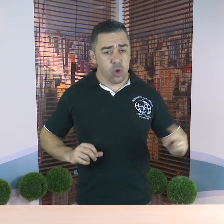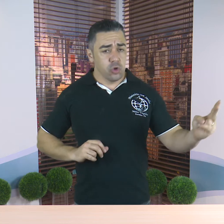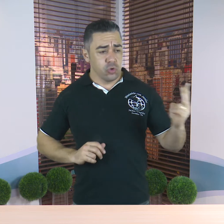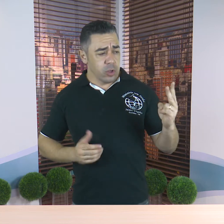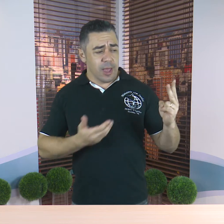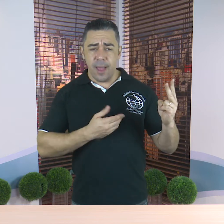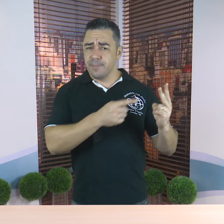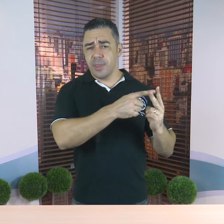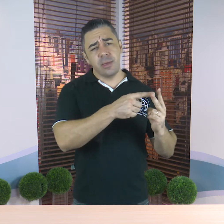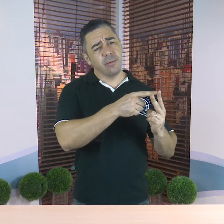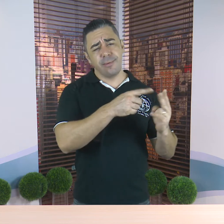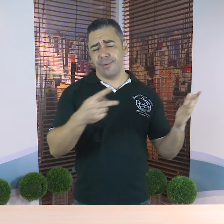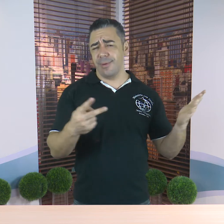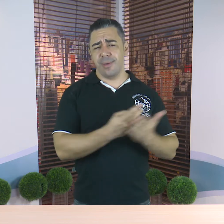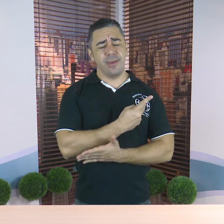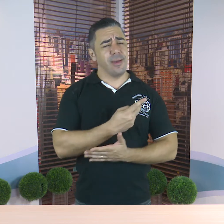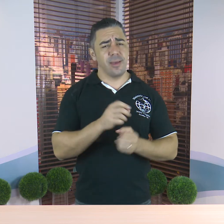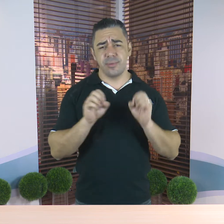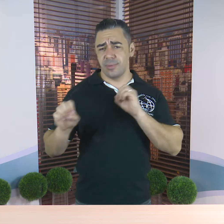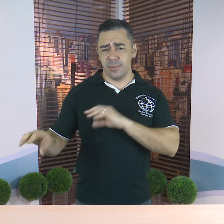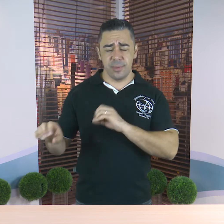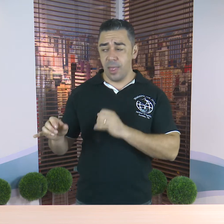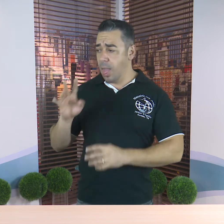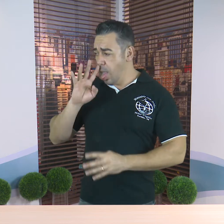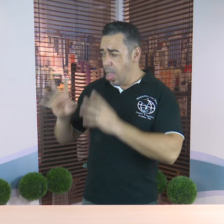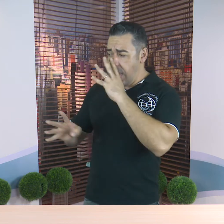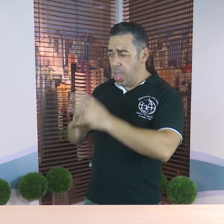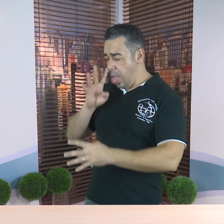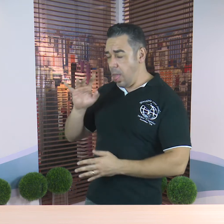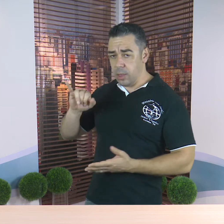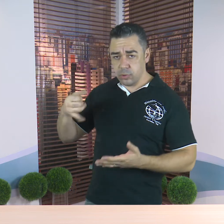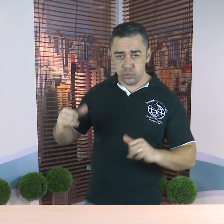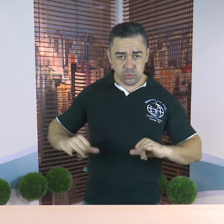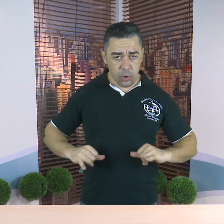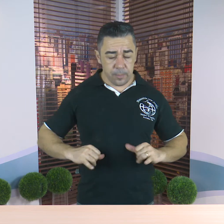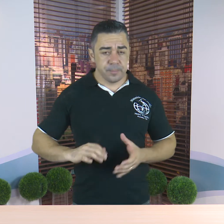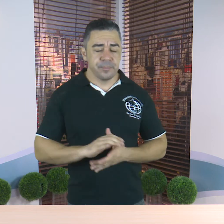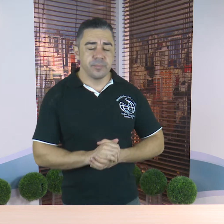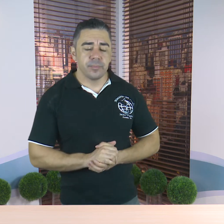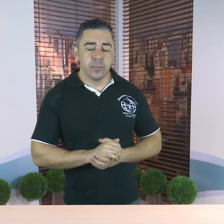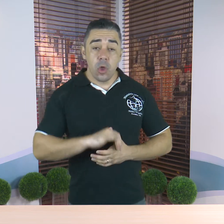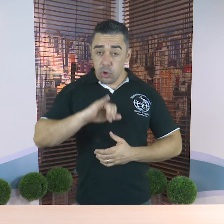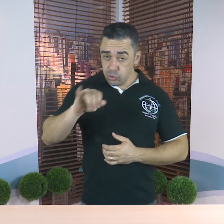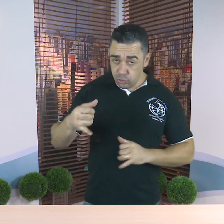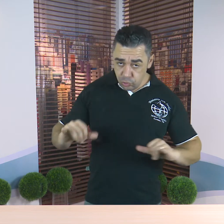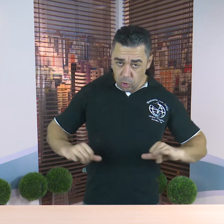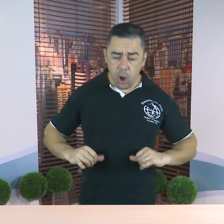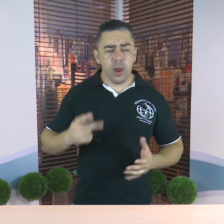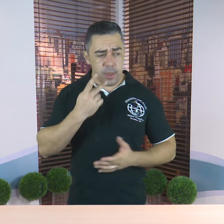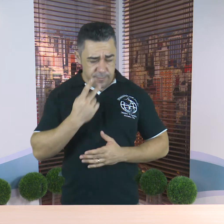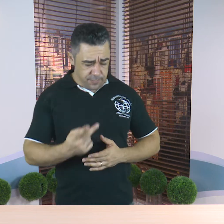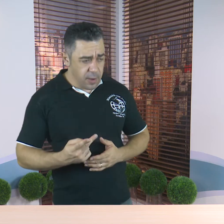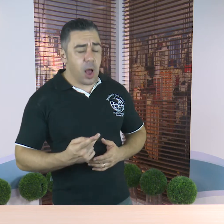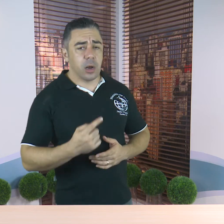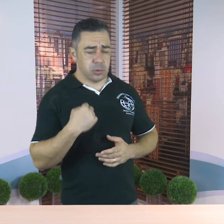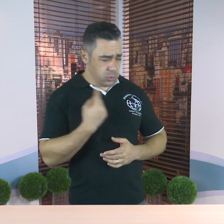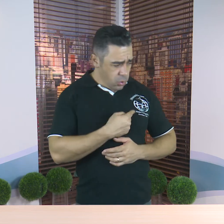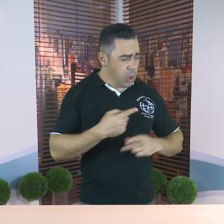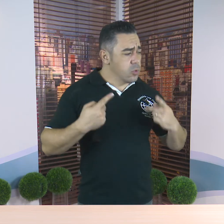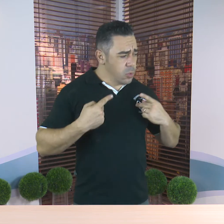demais equivocada. Dando seguimento, Jó reconhece a impureza e imperfeição humanas diante